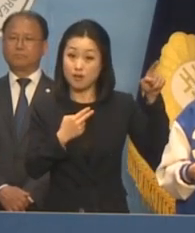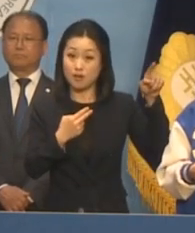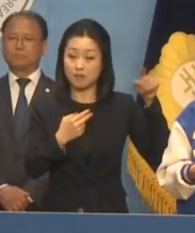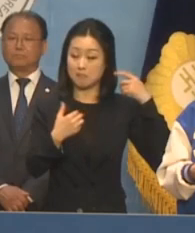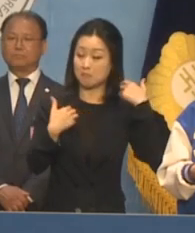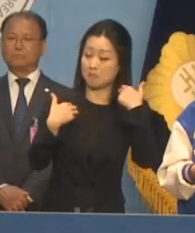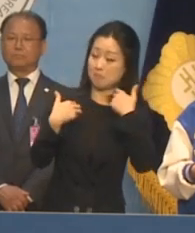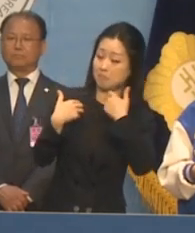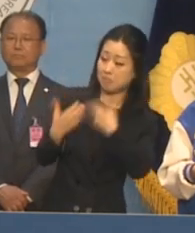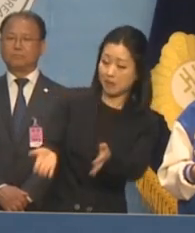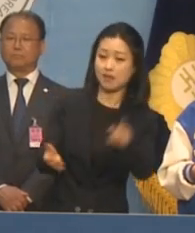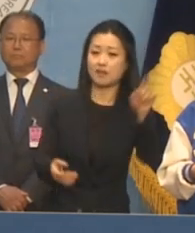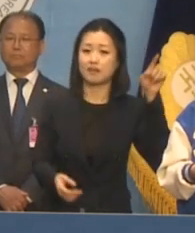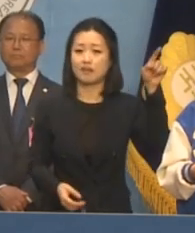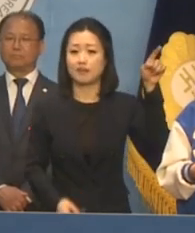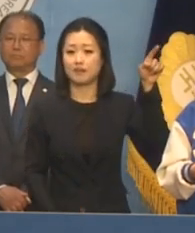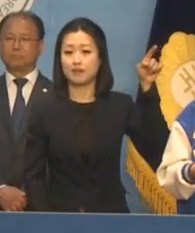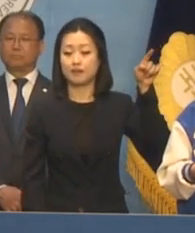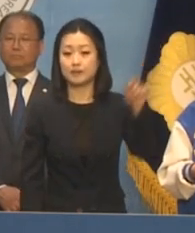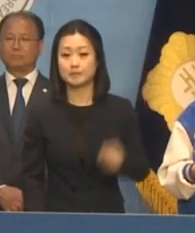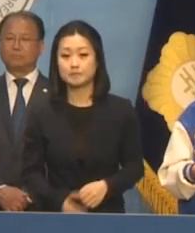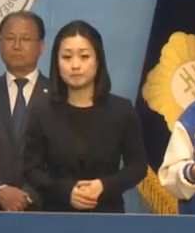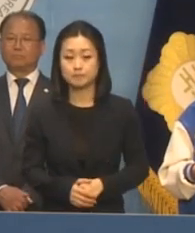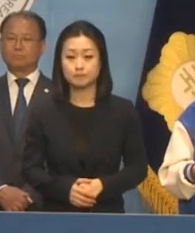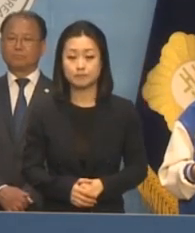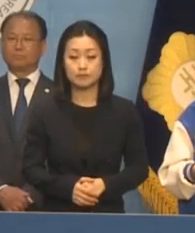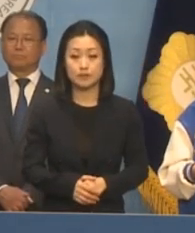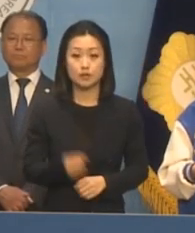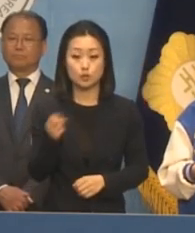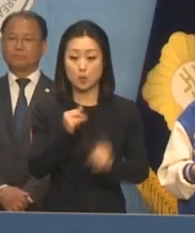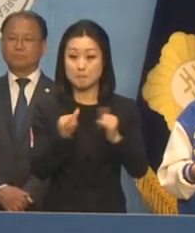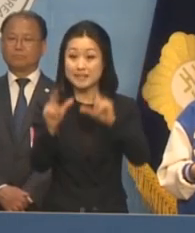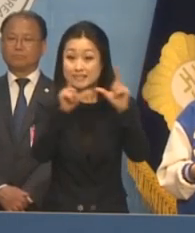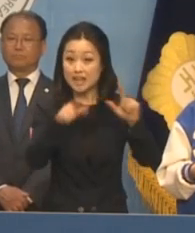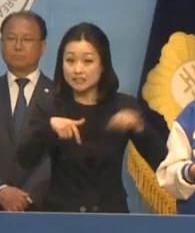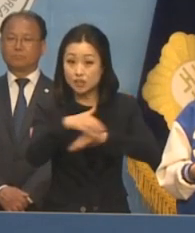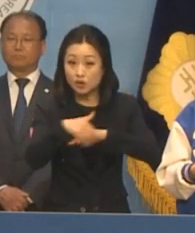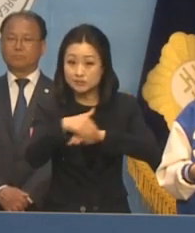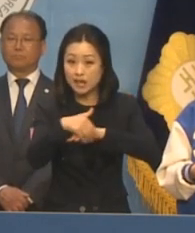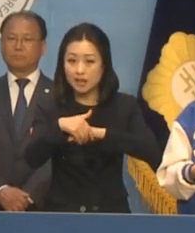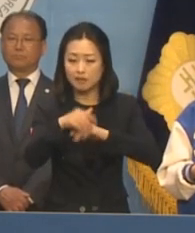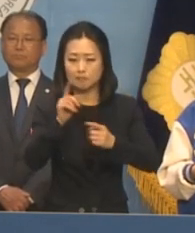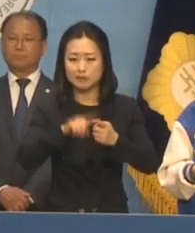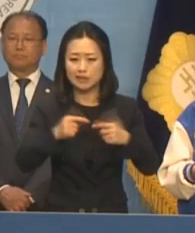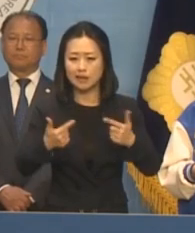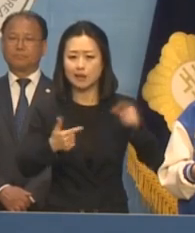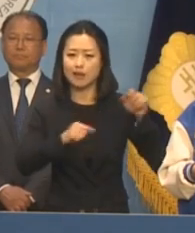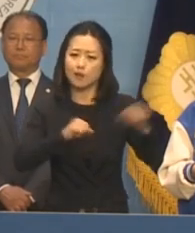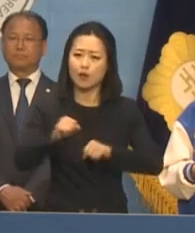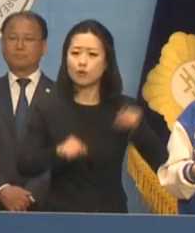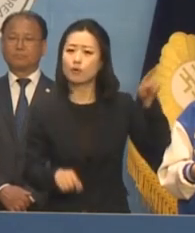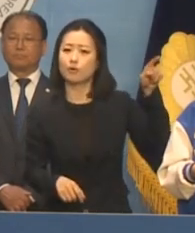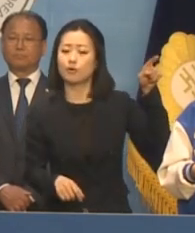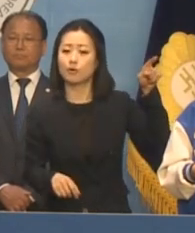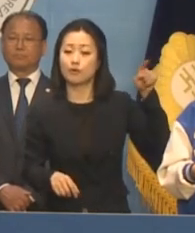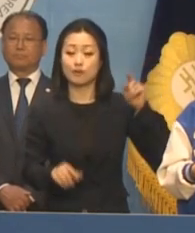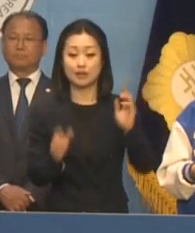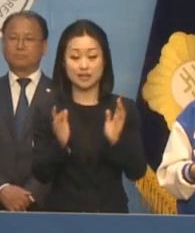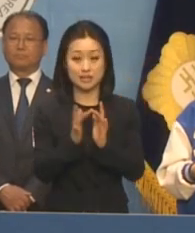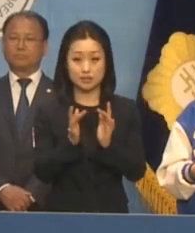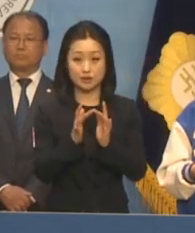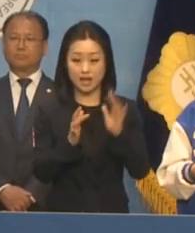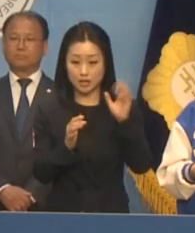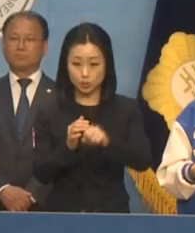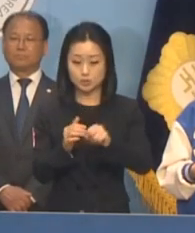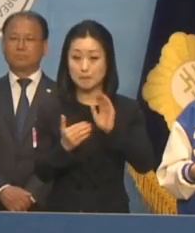불궁 하듯이 방치해 오고 있습니다 오히려 민생 정책을 역행 키고 있습니다 온라인 시장 독점